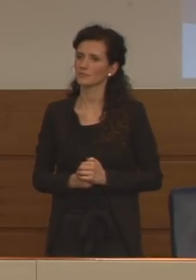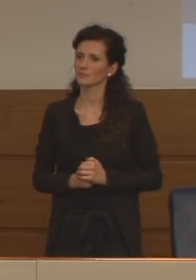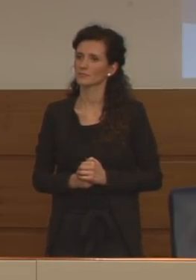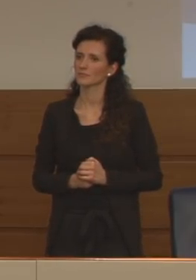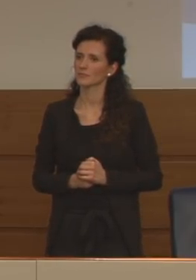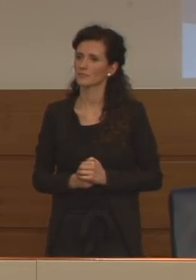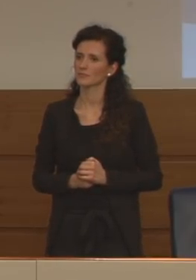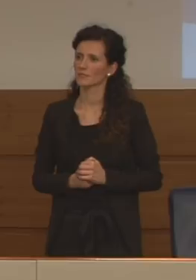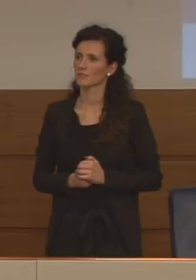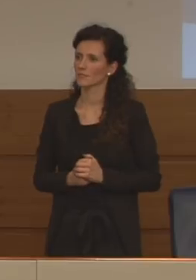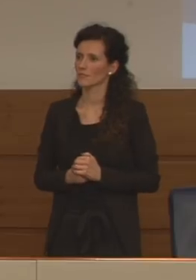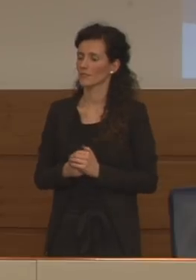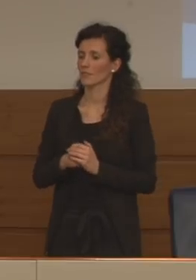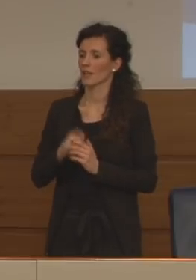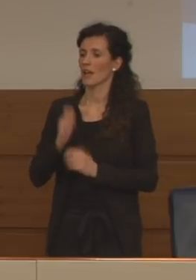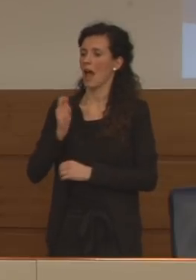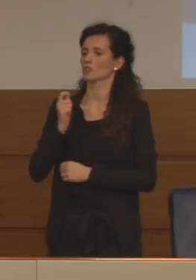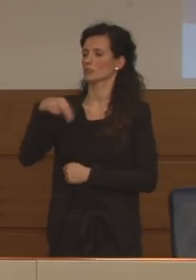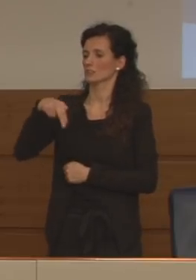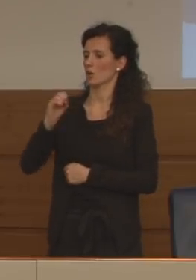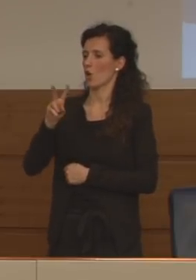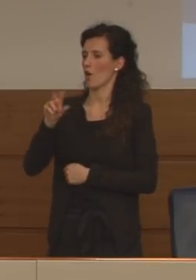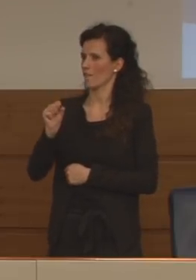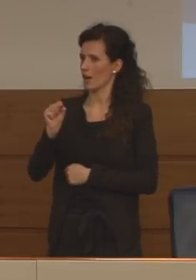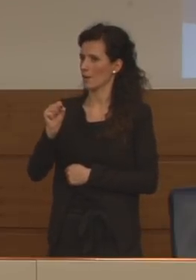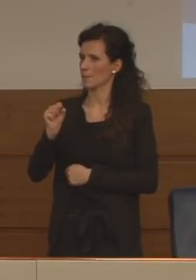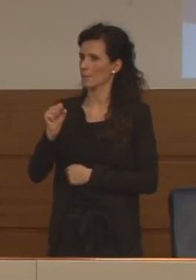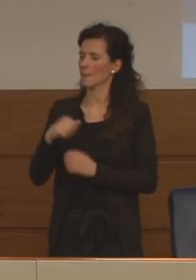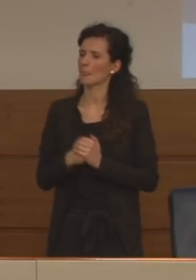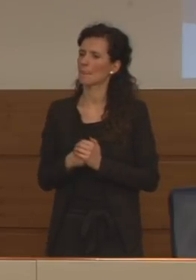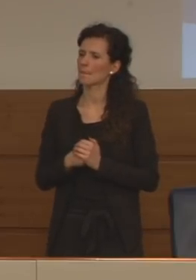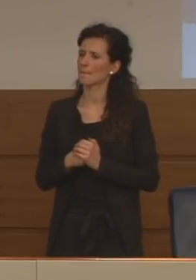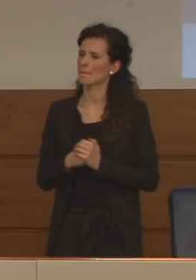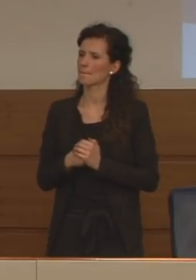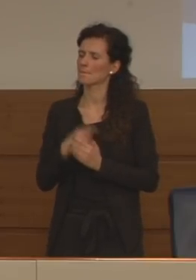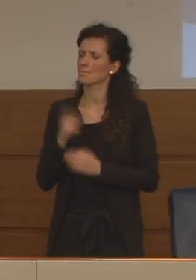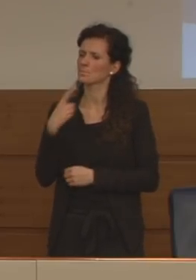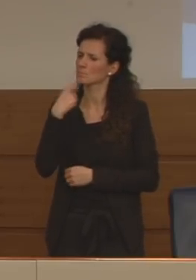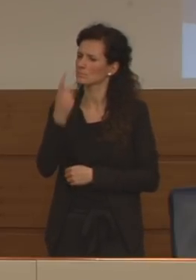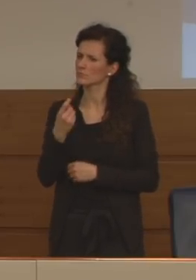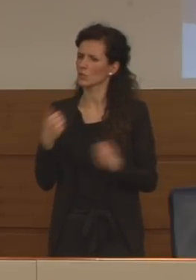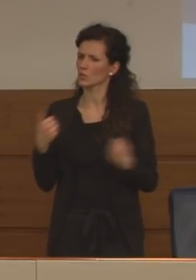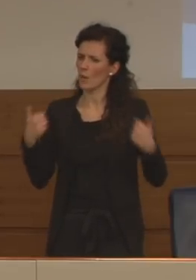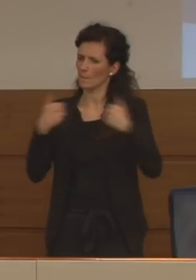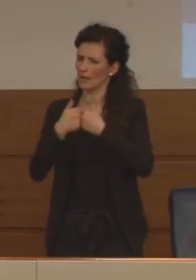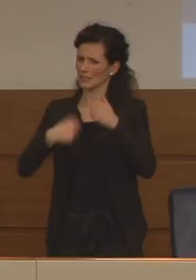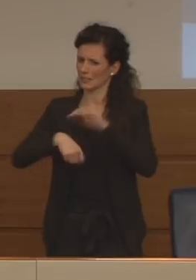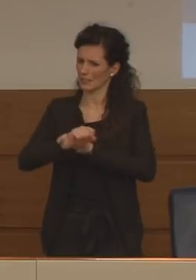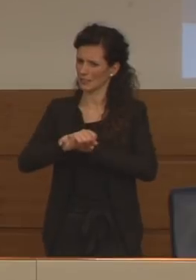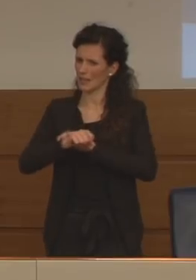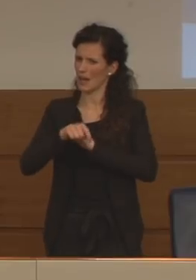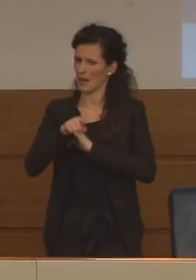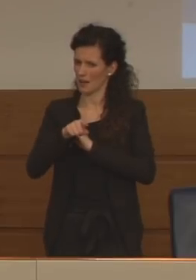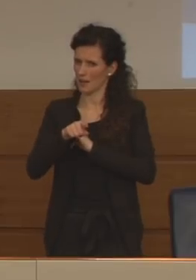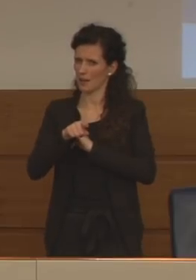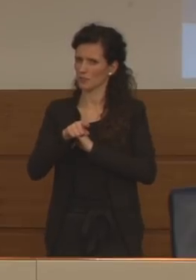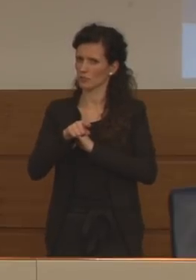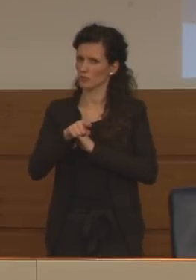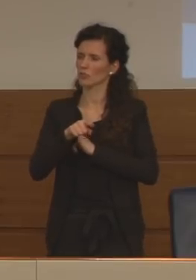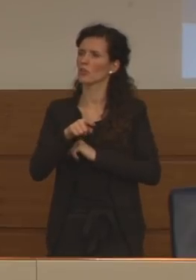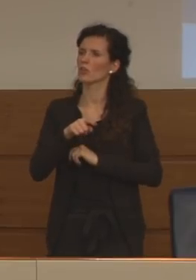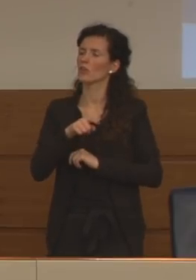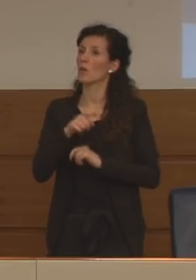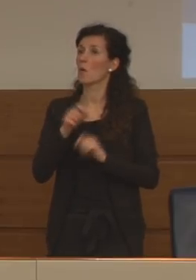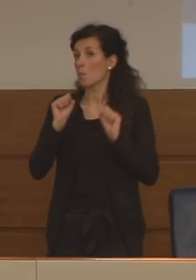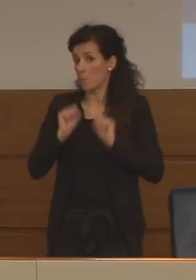gianluca de rose agenzia nova rispondendo al collega ha detto che la partita di champions league atlanta valenze potrebbe essere stata una delle